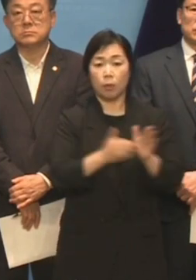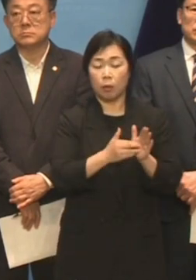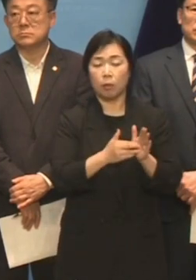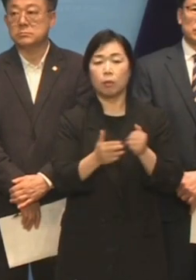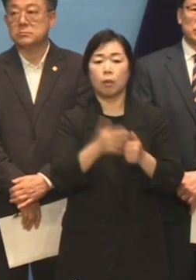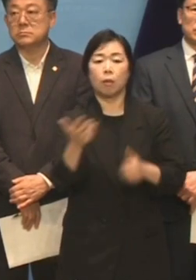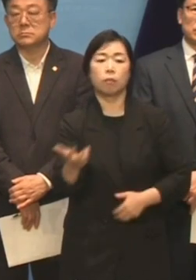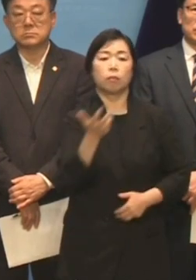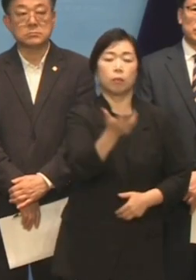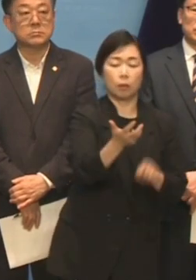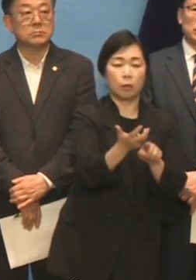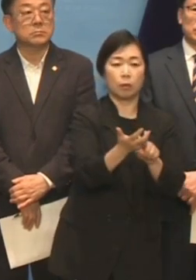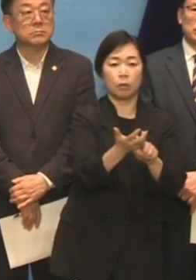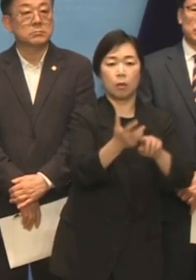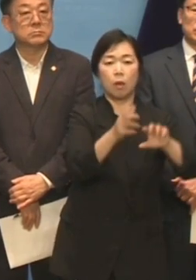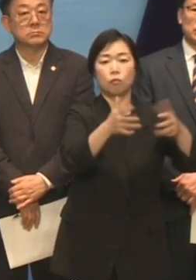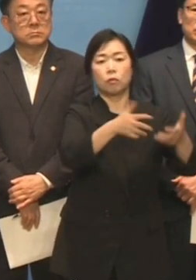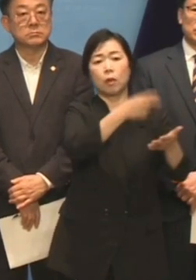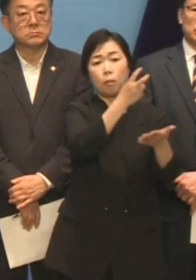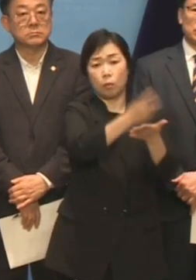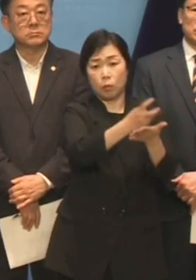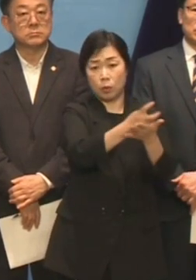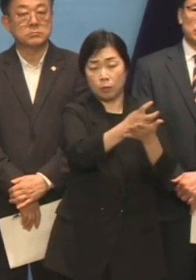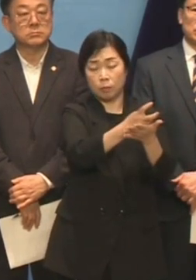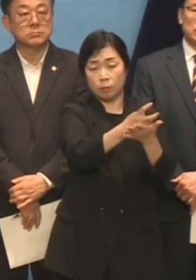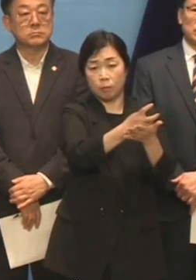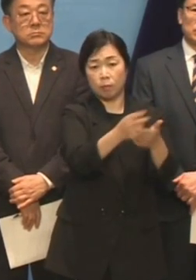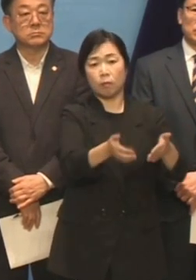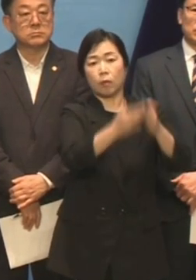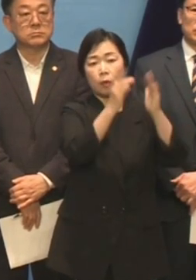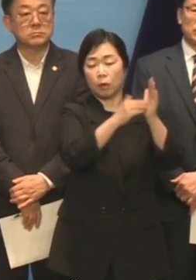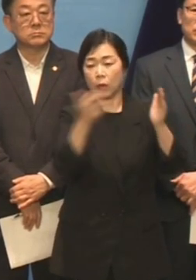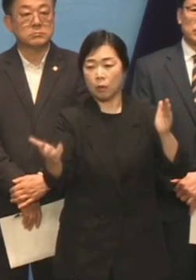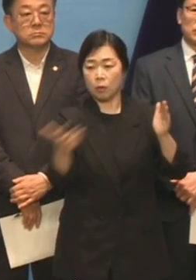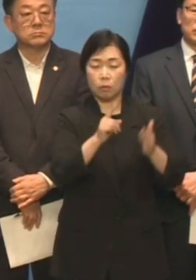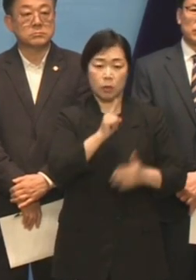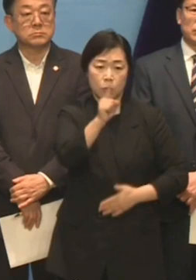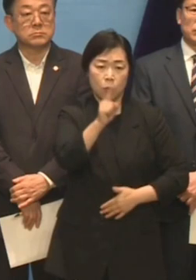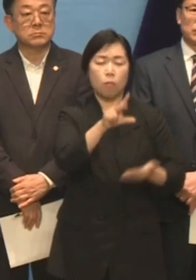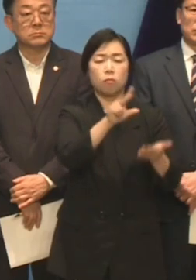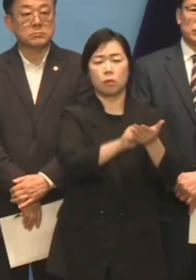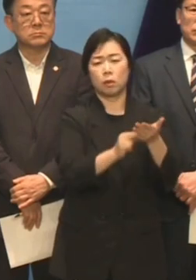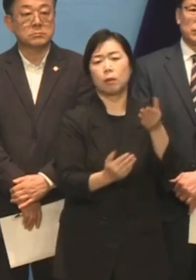국가가 만든 허그보증제도의 그런 허점, 전입신고의 그런 허술함,